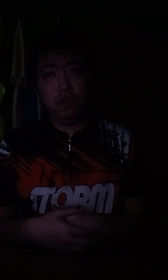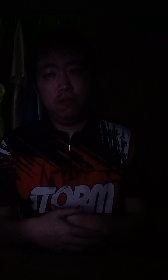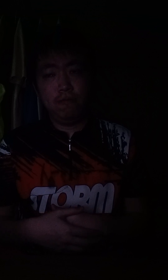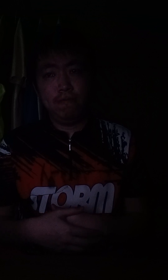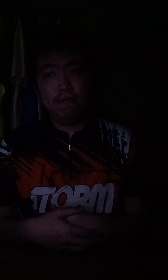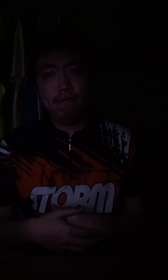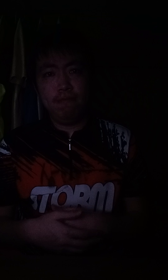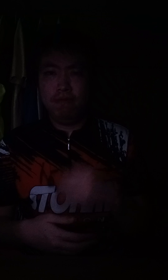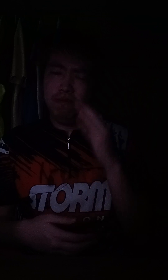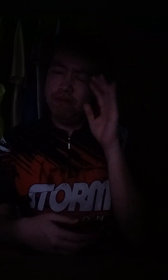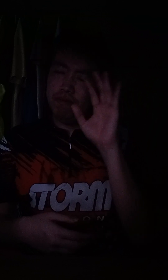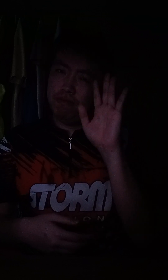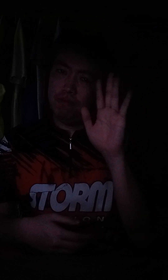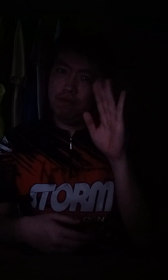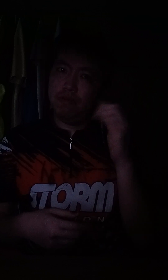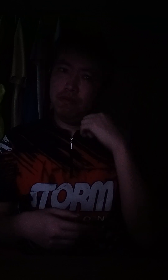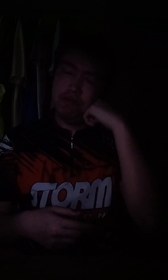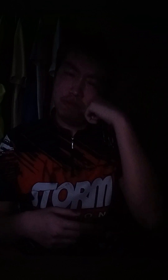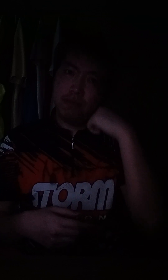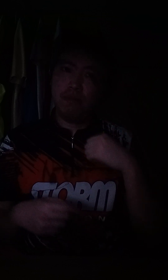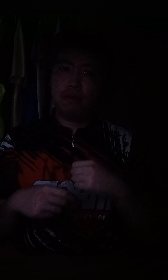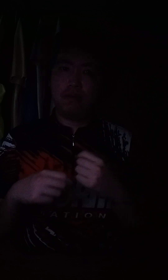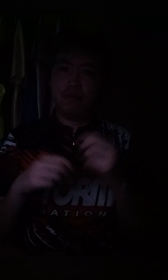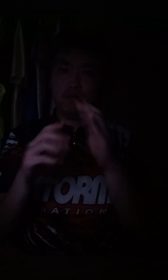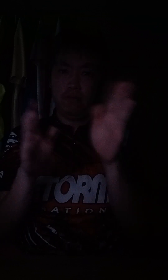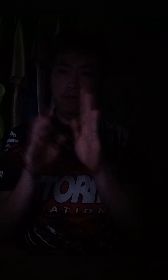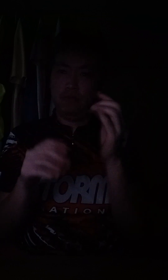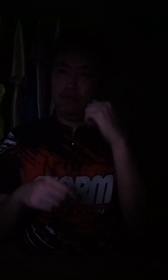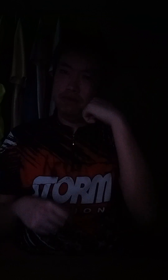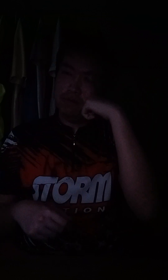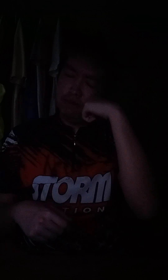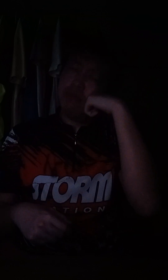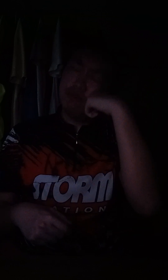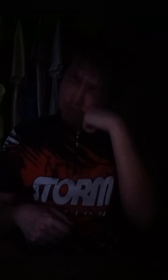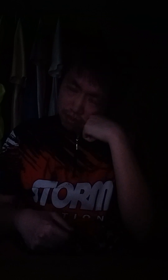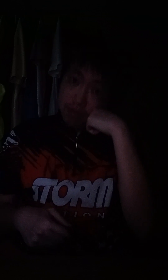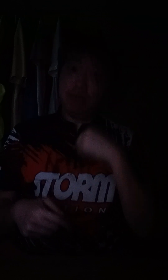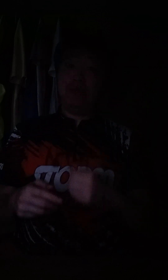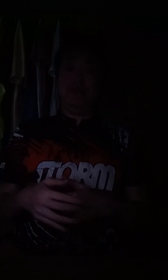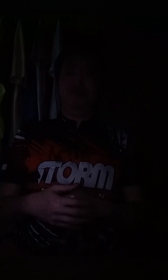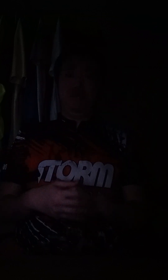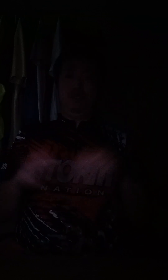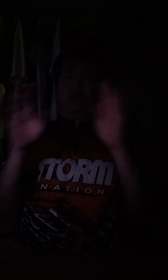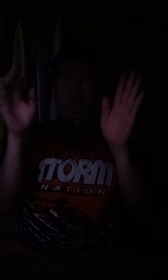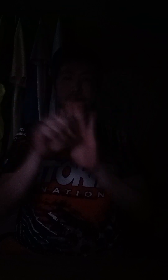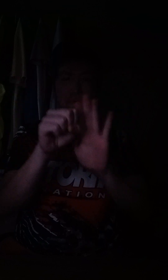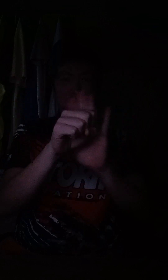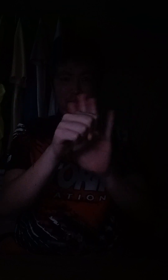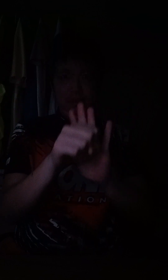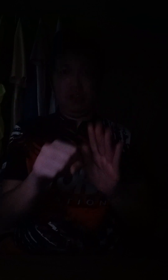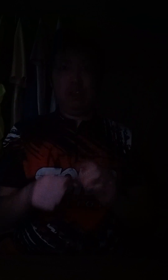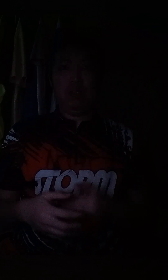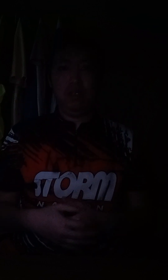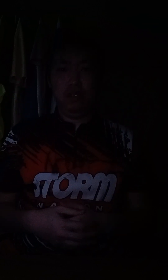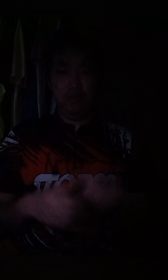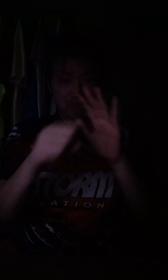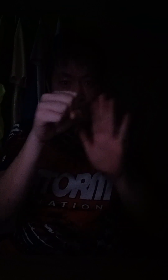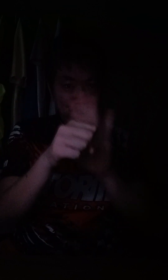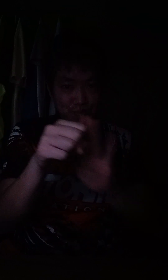보자. 아빠도 잘 자. 우리 딸도 잘 돼. 응. 사랑해. 사랑해. 응?